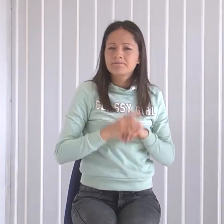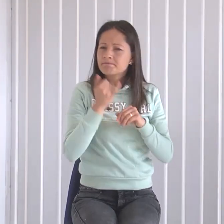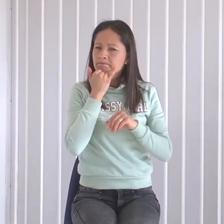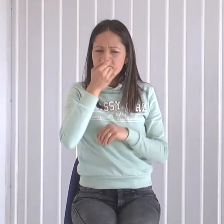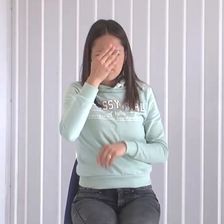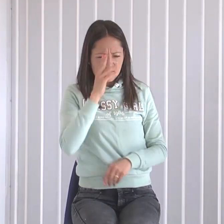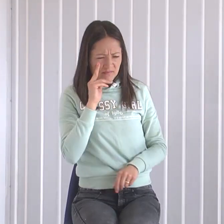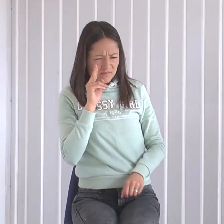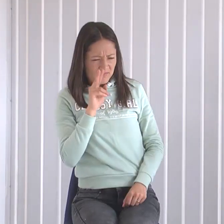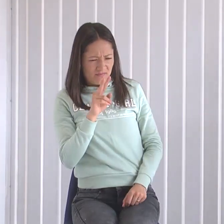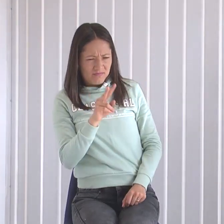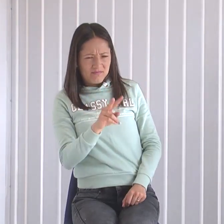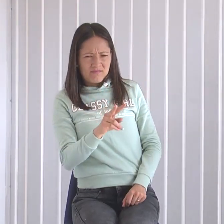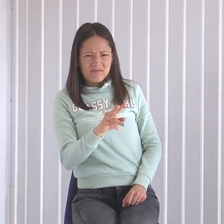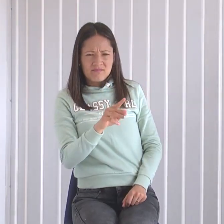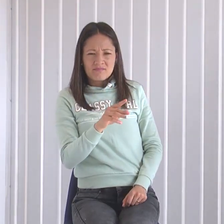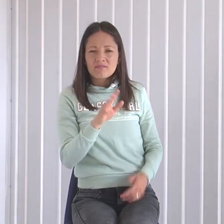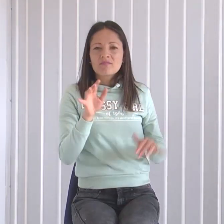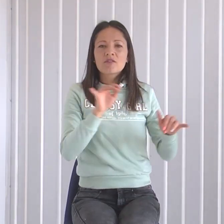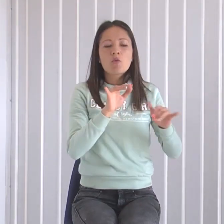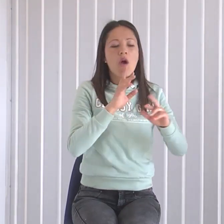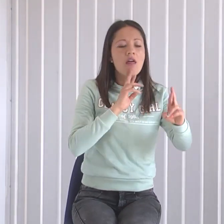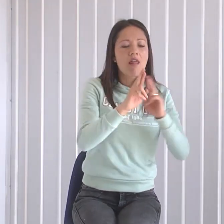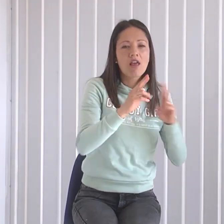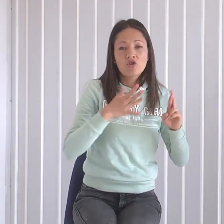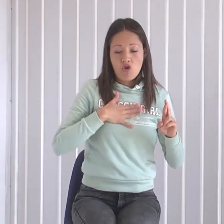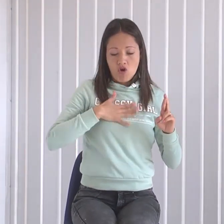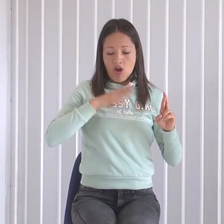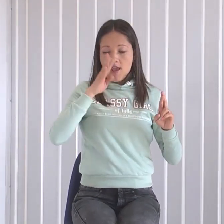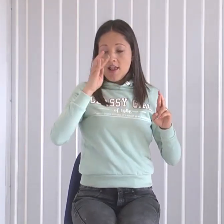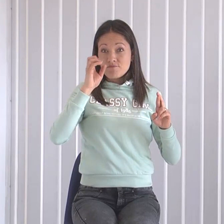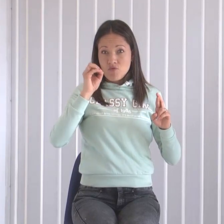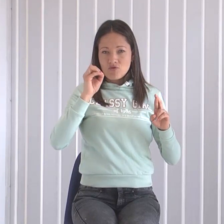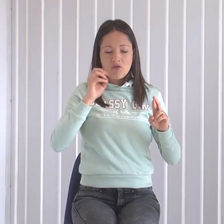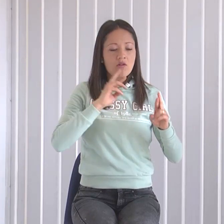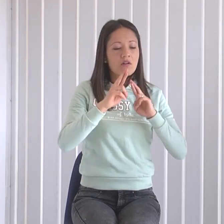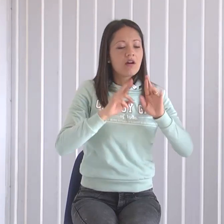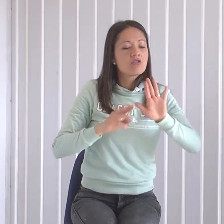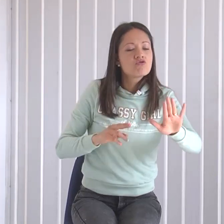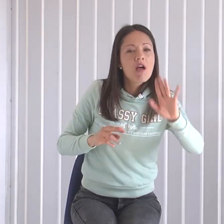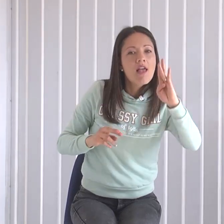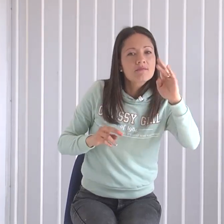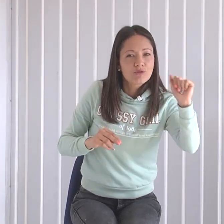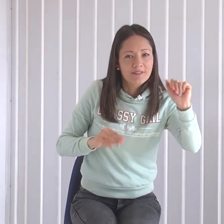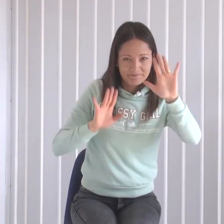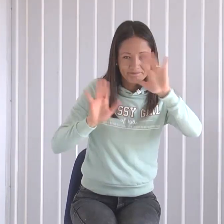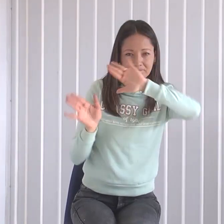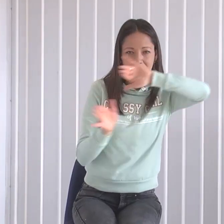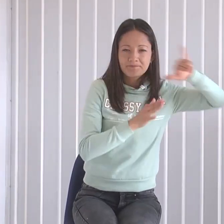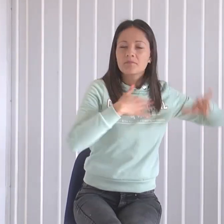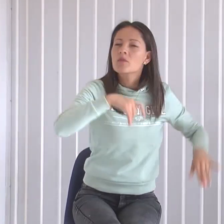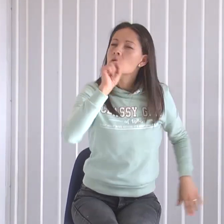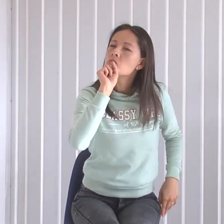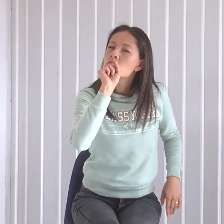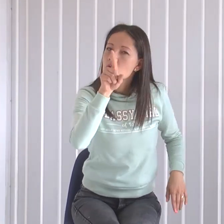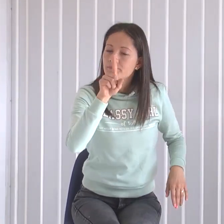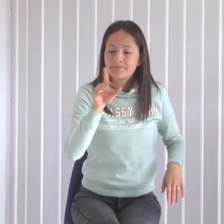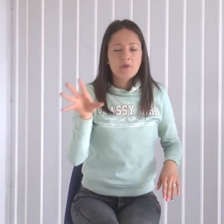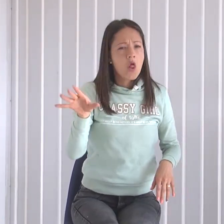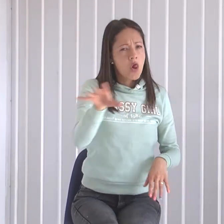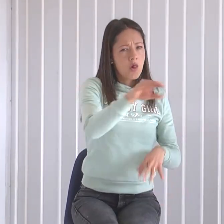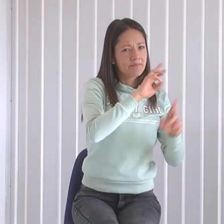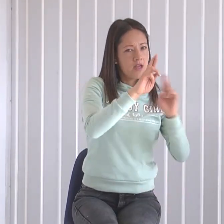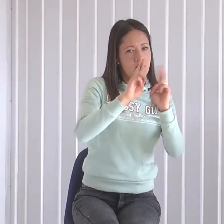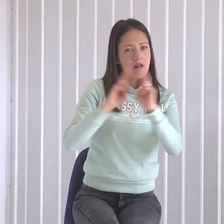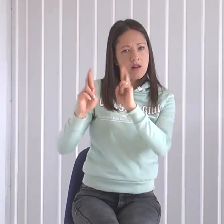los trata como un esposo trata a su esposa. Yo le haría esta pregunta a usted. En toda relación que hay,